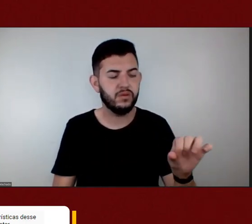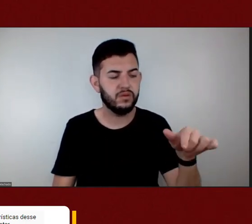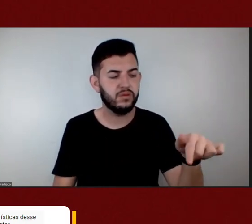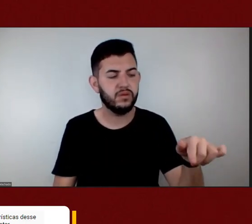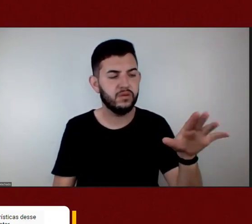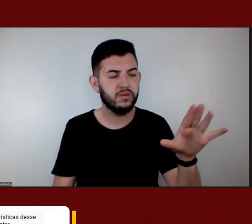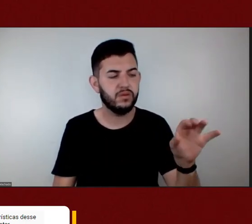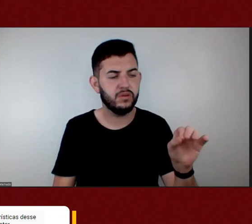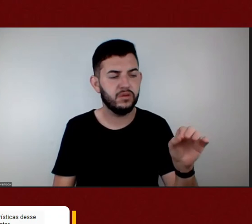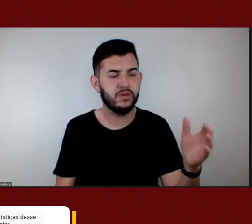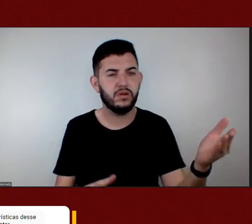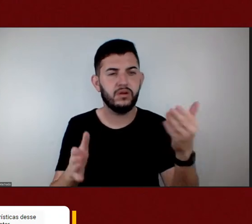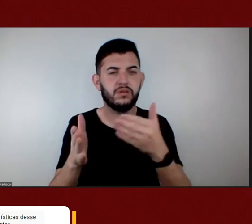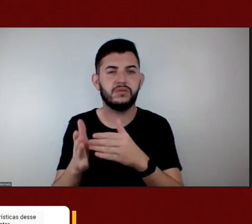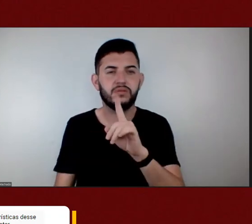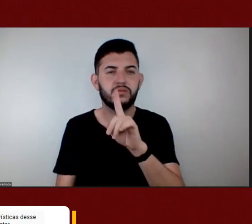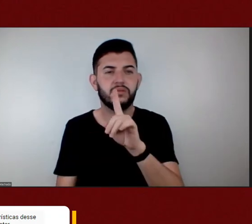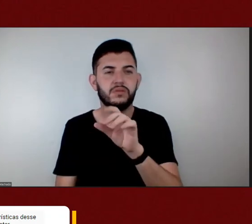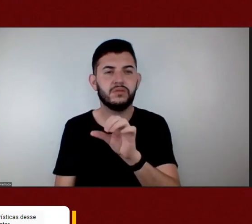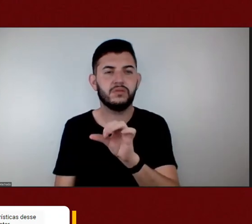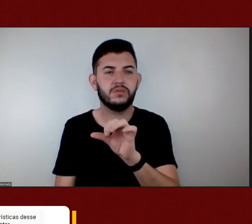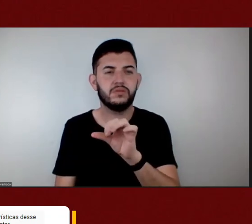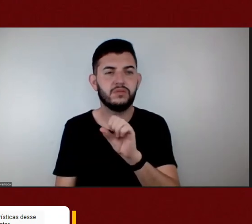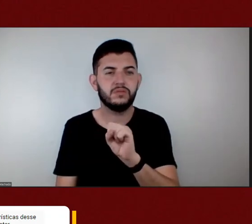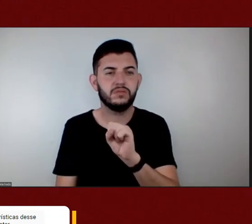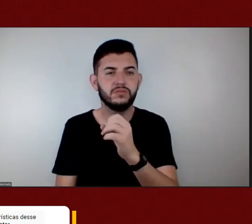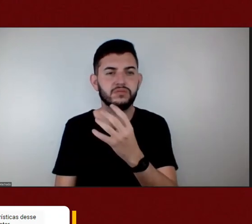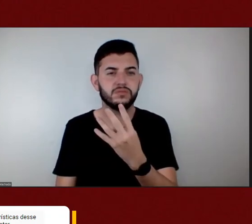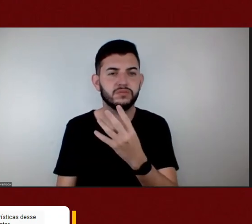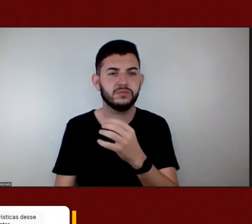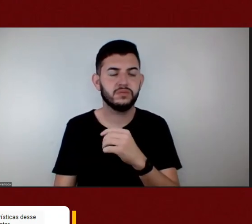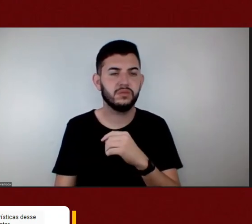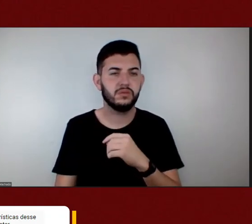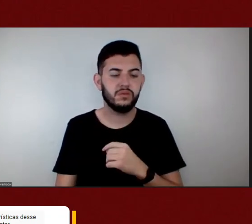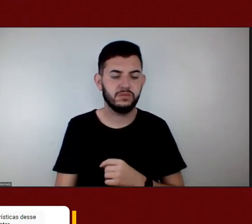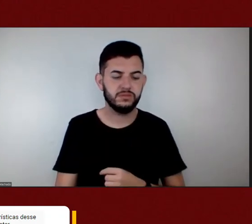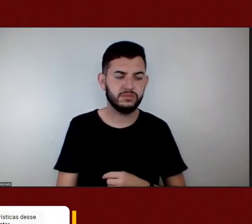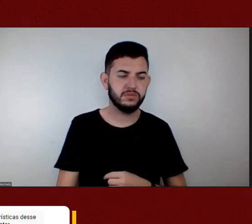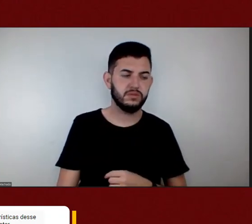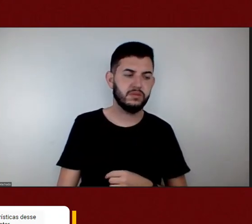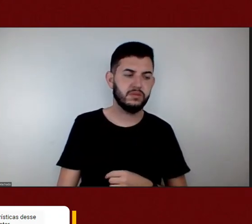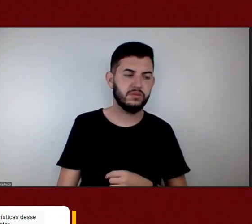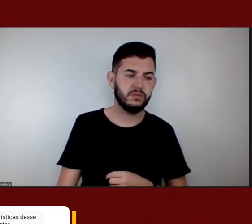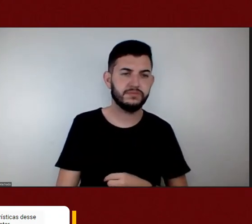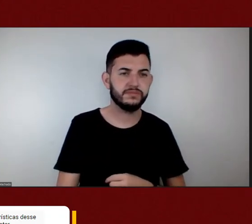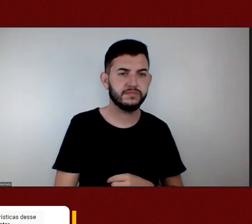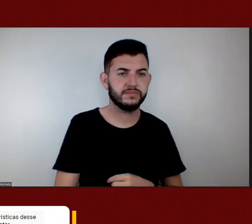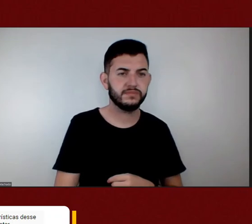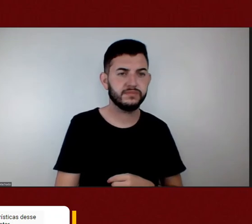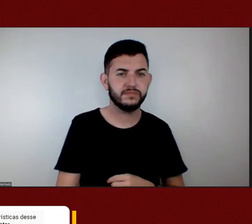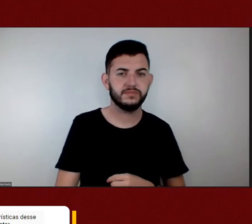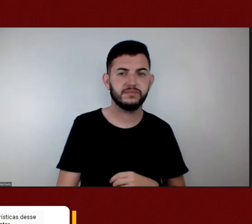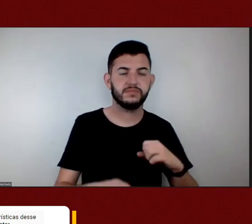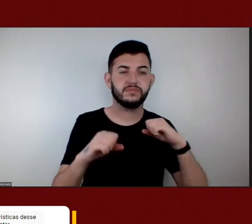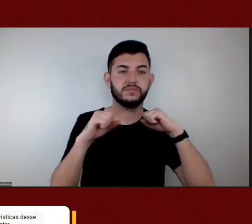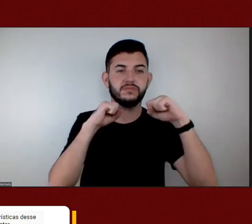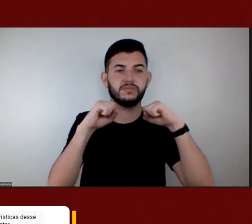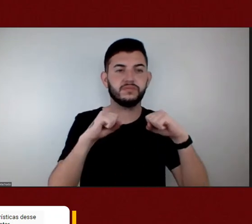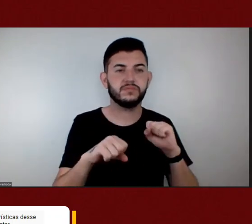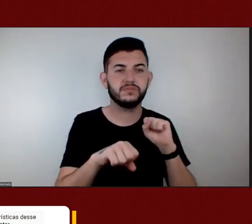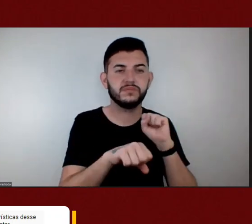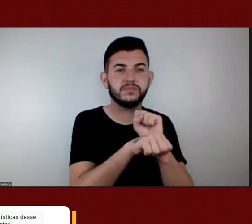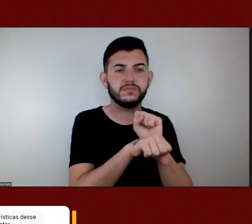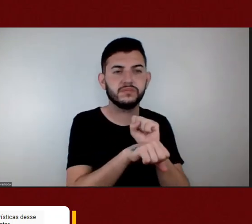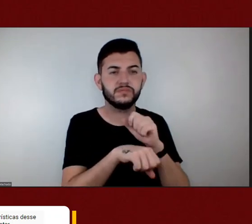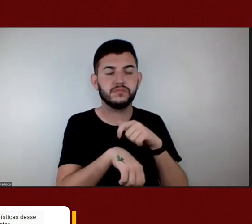e deixei essa militância quando, no final dos anos 80, ou melhor,